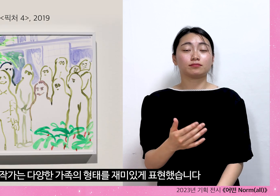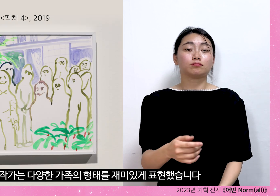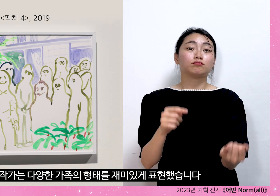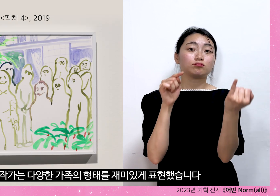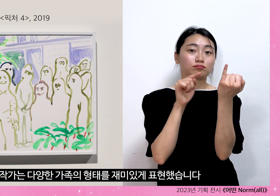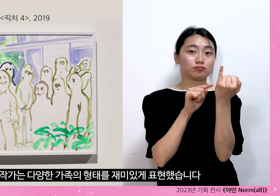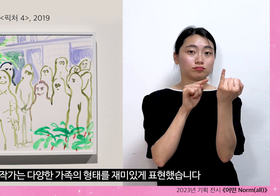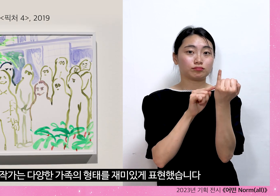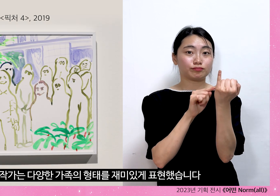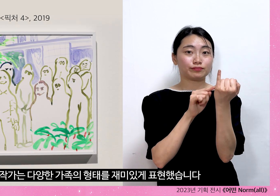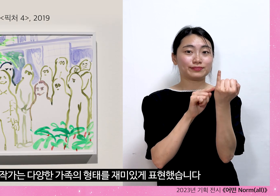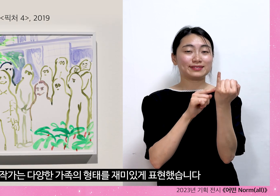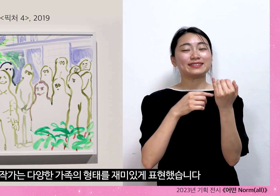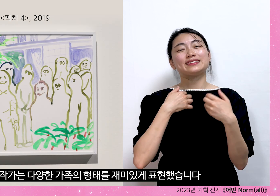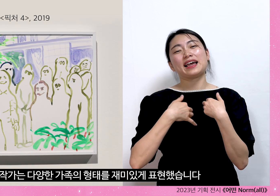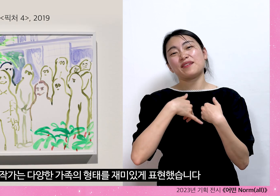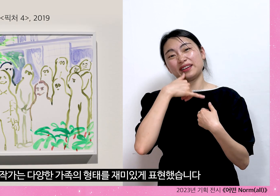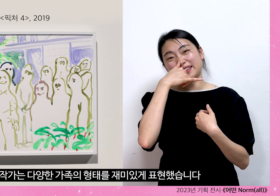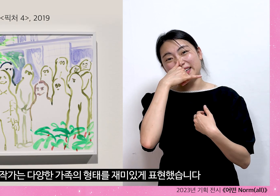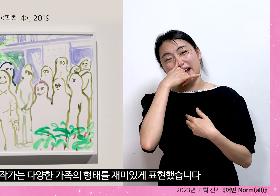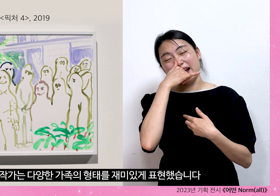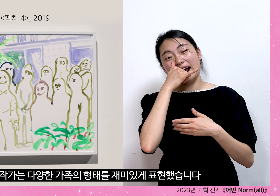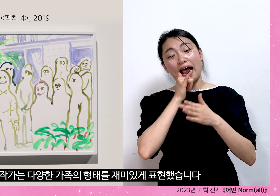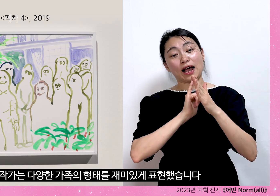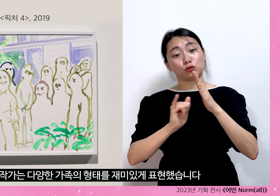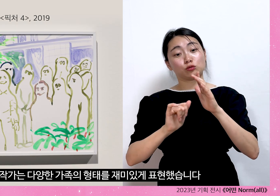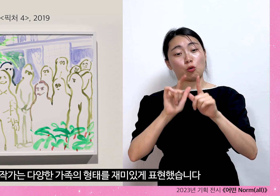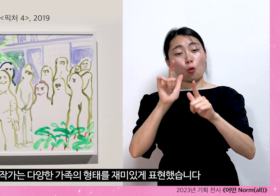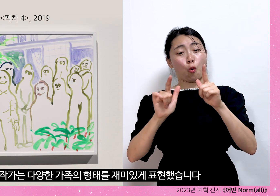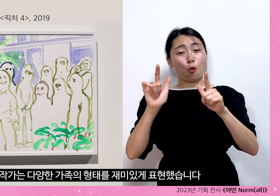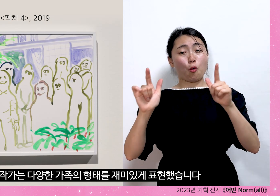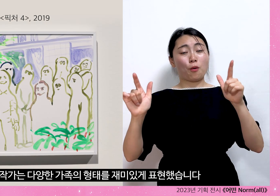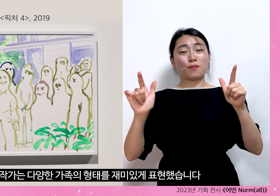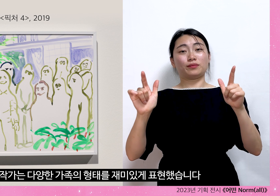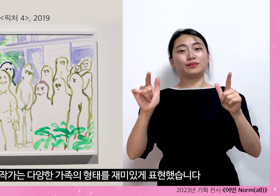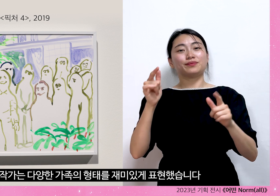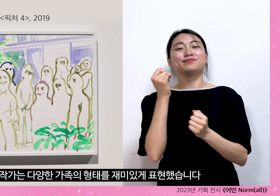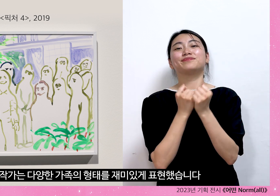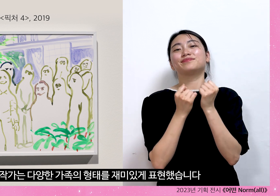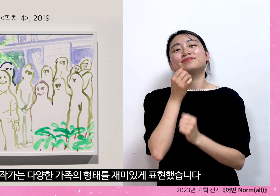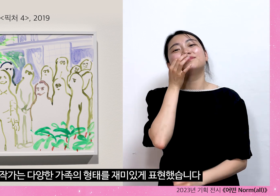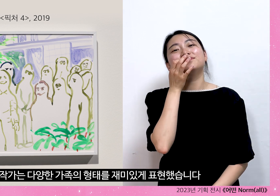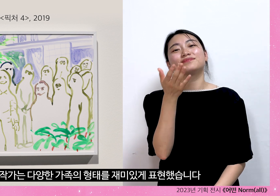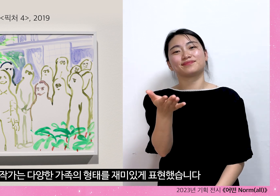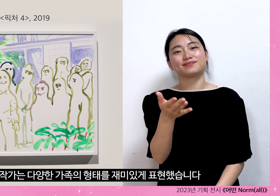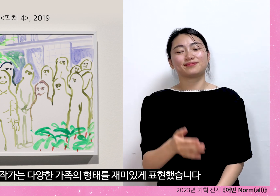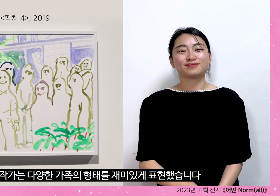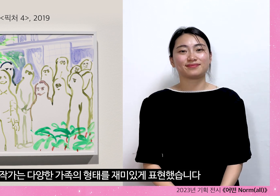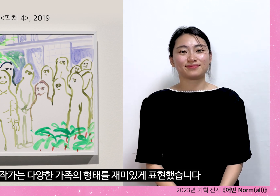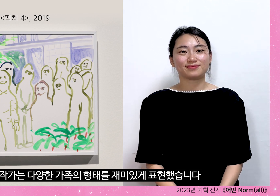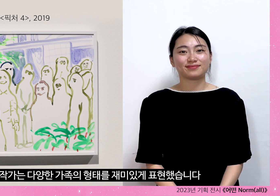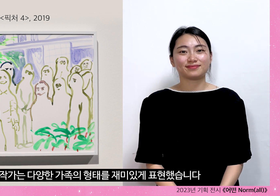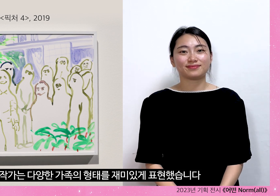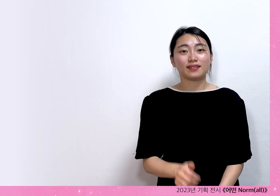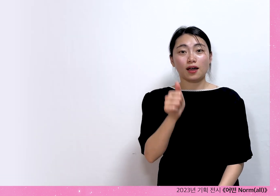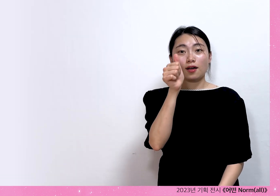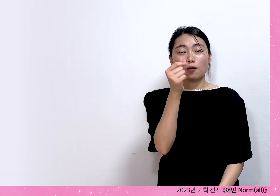이은세 작가는 다양한 가족의 형태를 재미있게 표현했습니다.